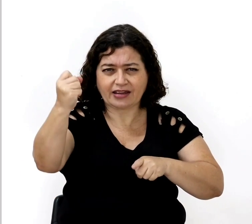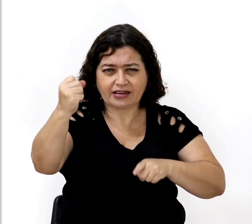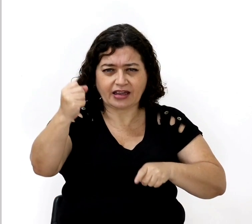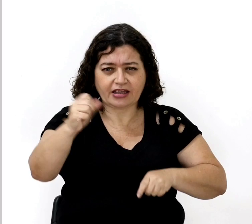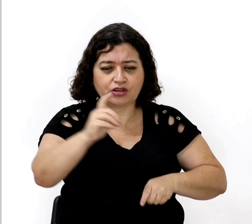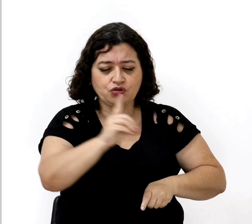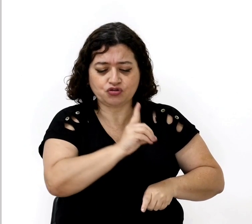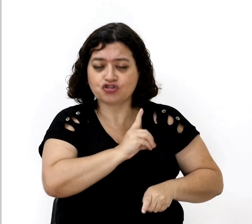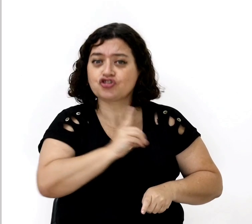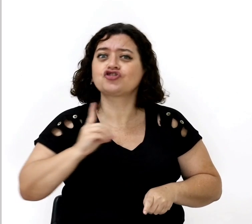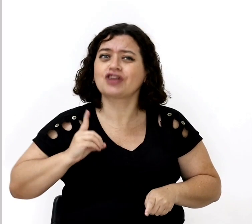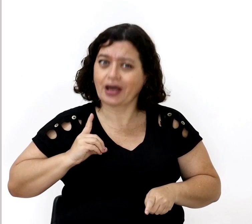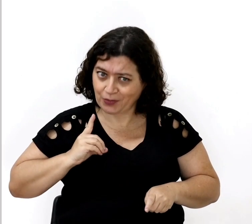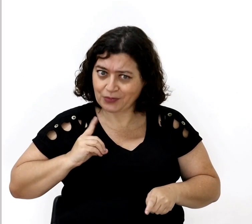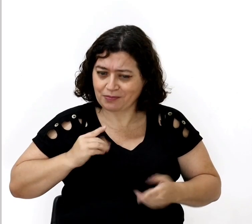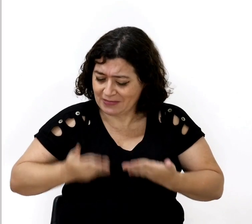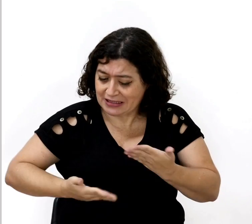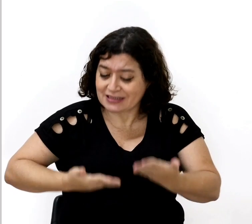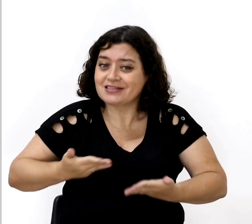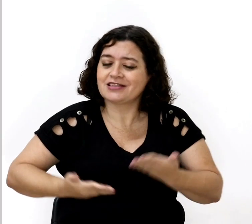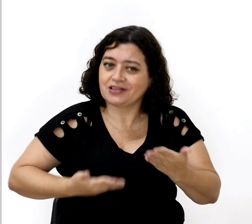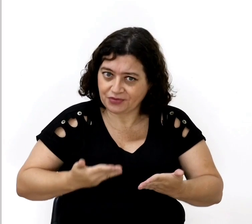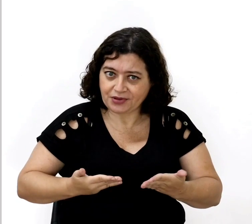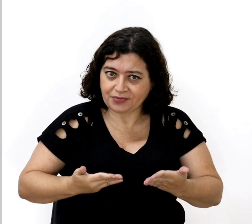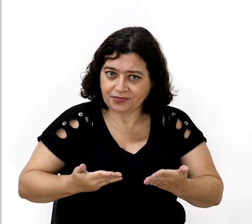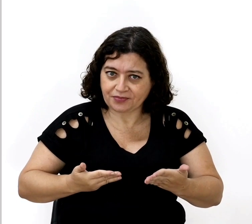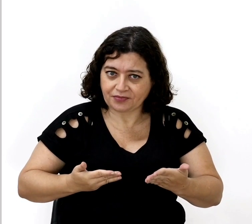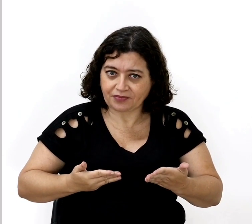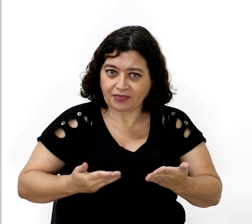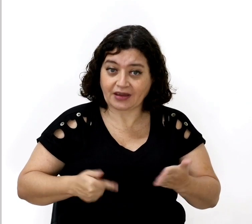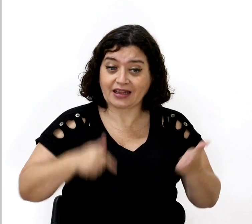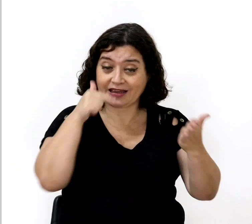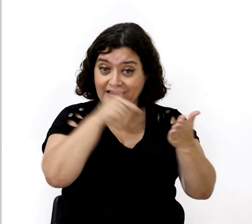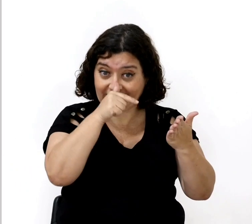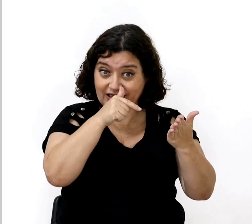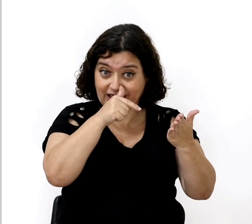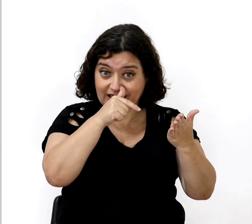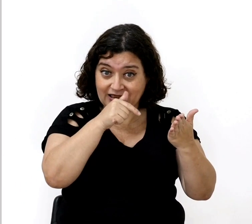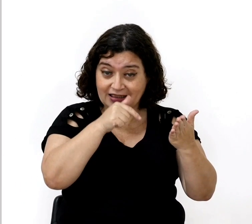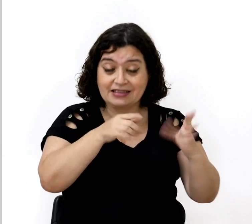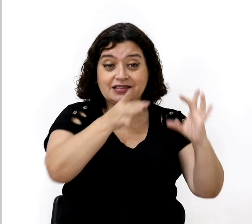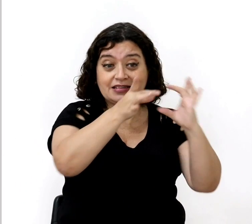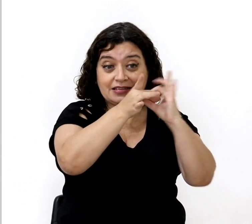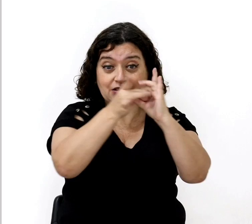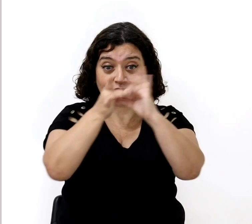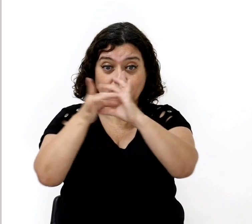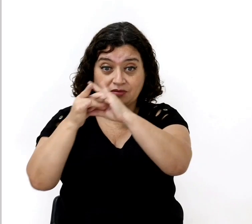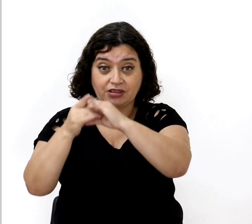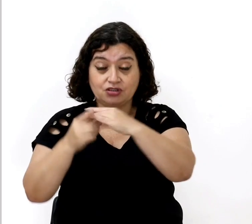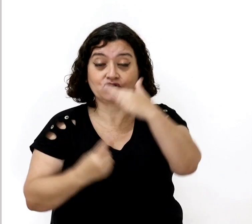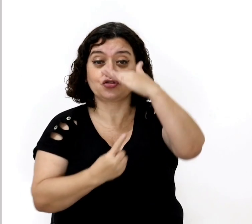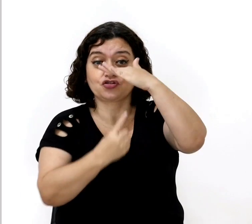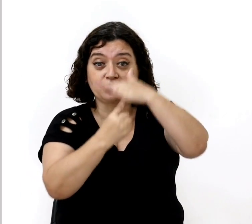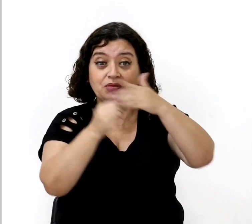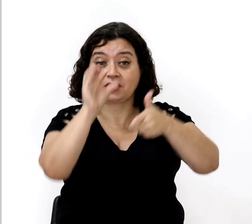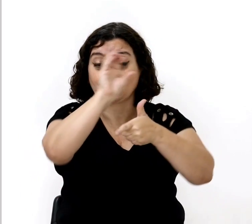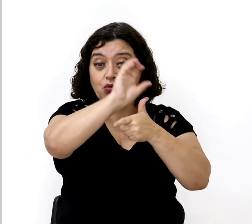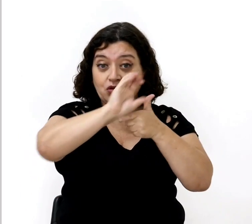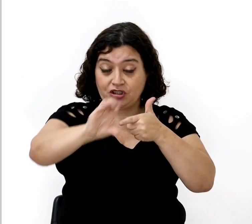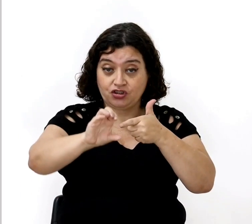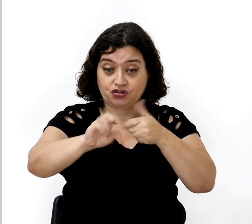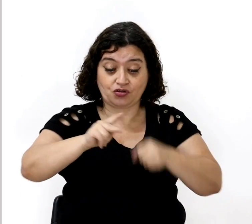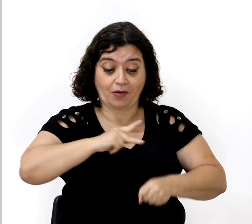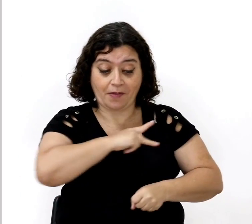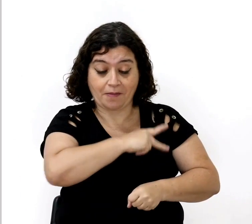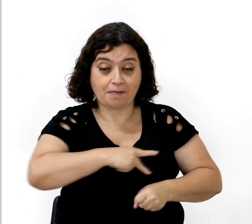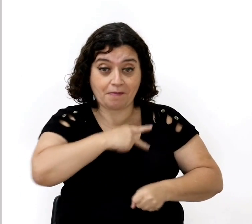palavra diácono. E nesse contexto aqui, de 1 Coríntios, onde o